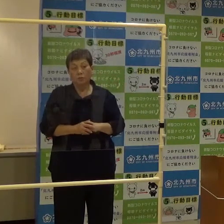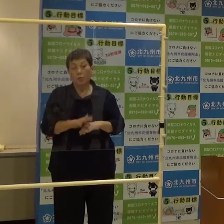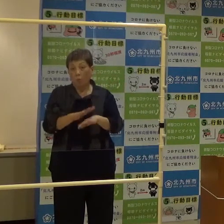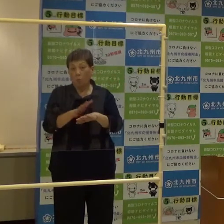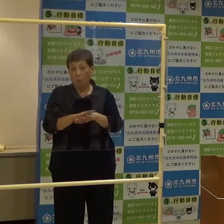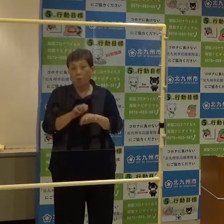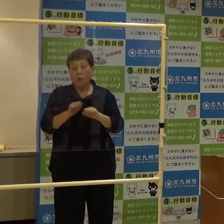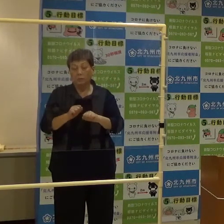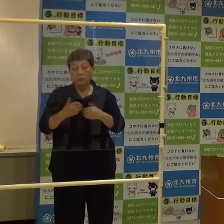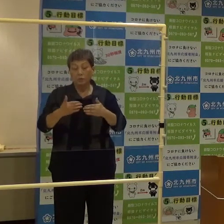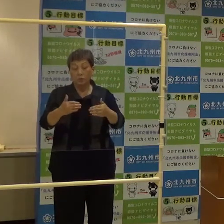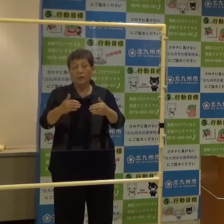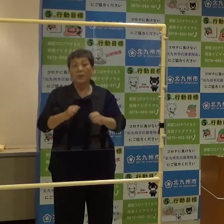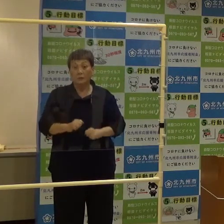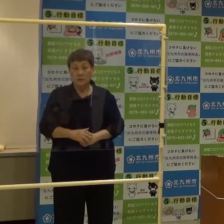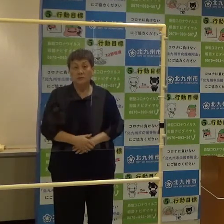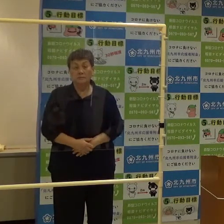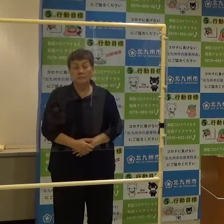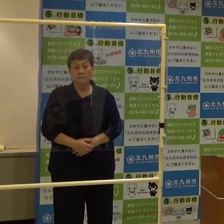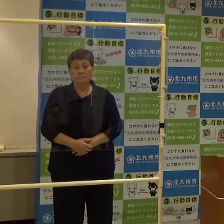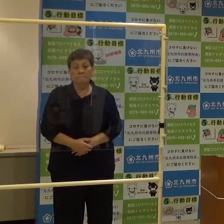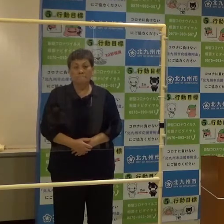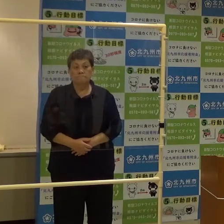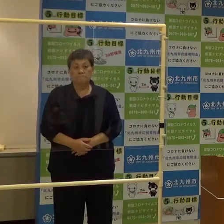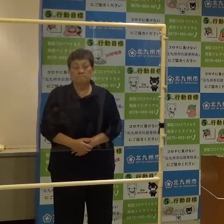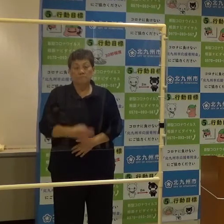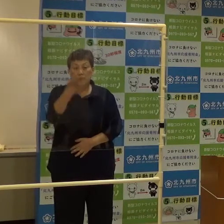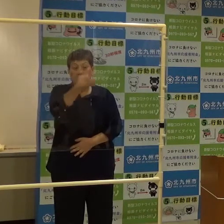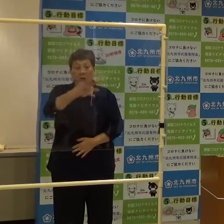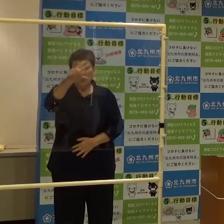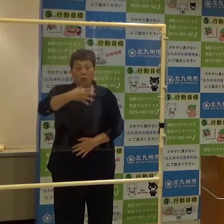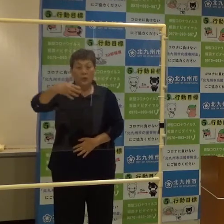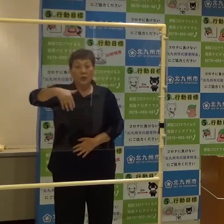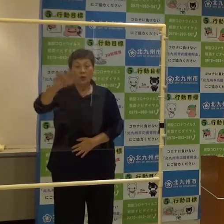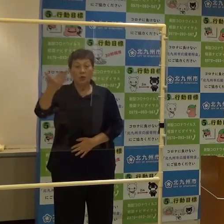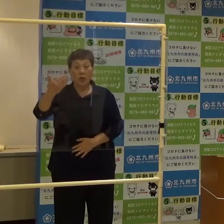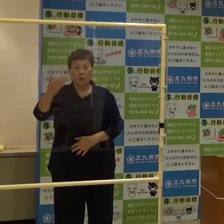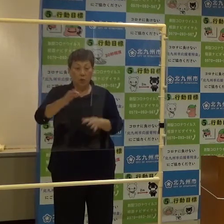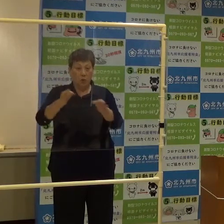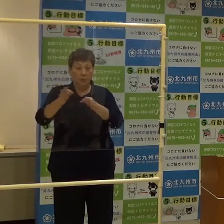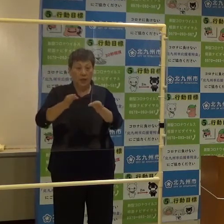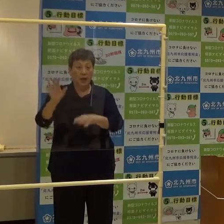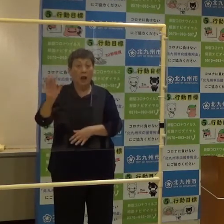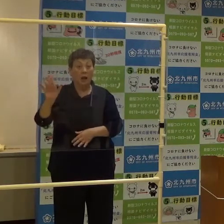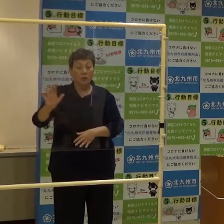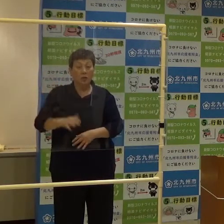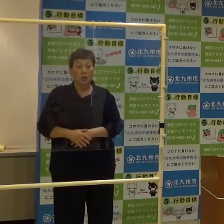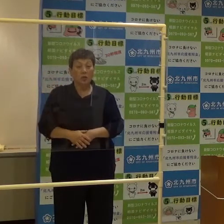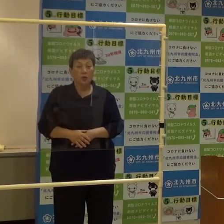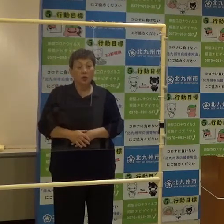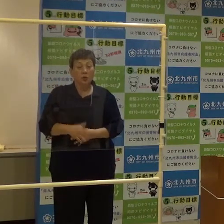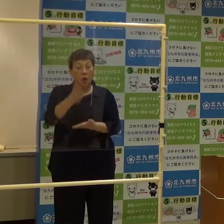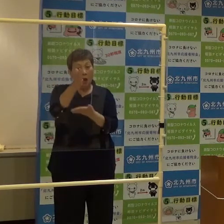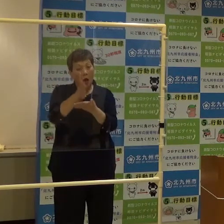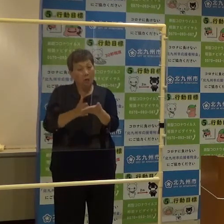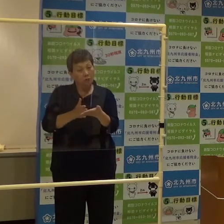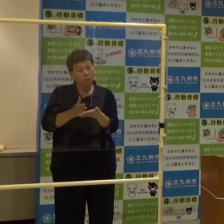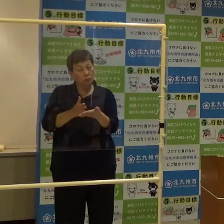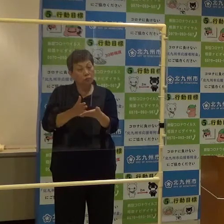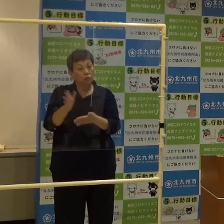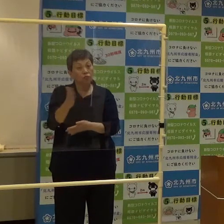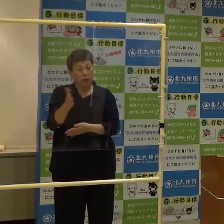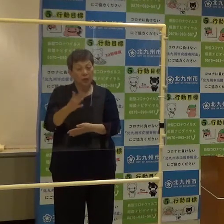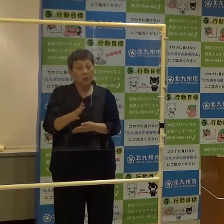これから進めてまいります。4900ほど飲食店は市内にありますが、その半数程度の方